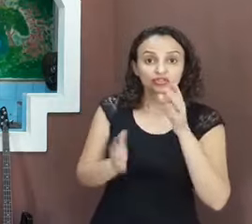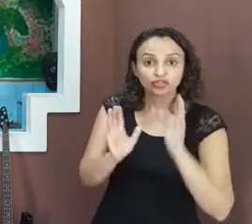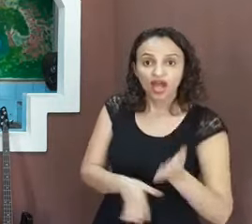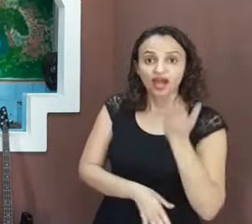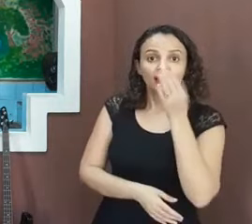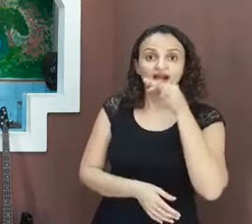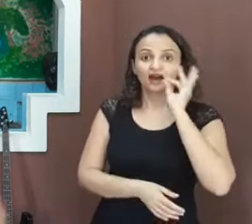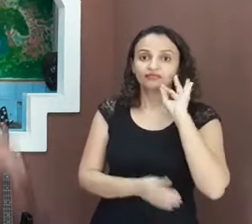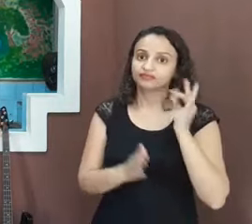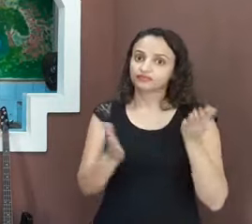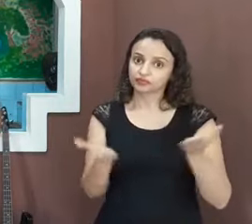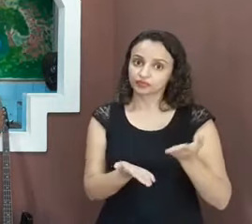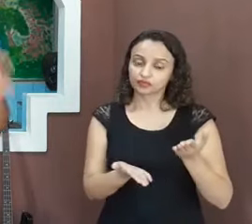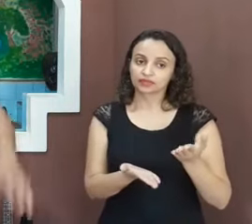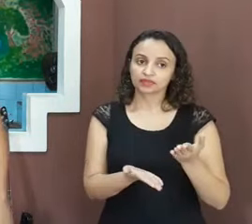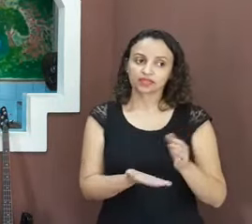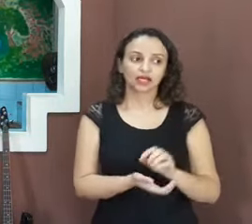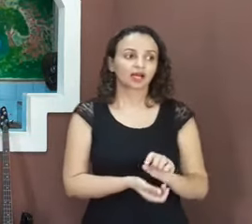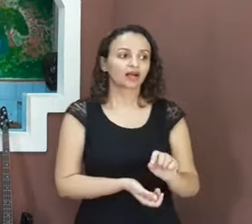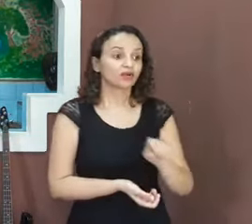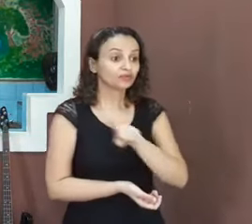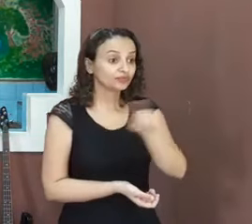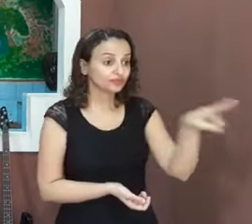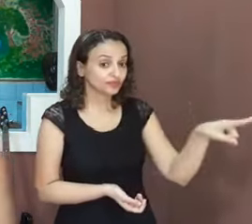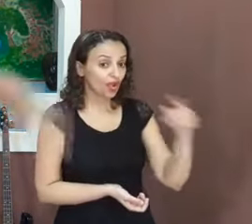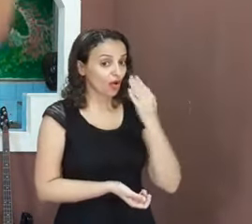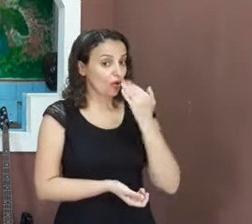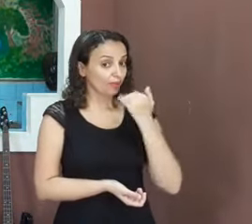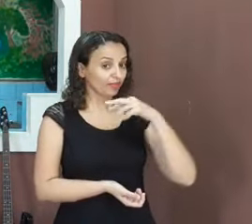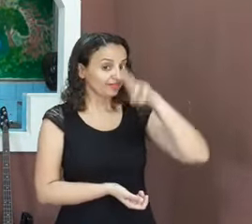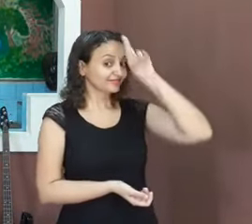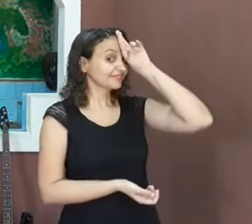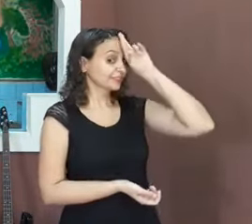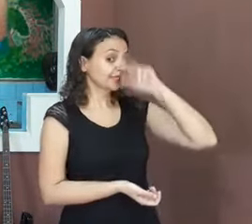Quem aqui tem um bom almoço preparado?